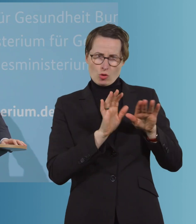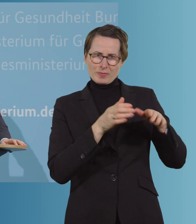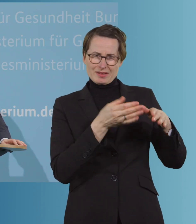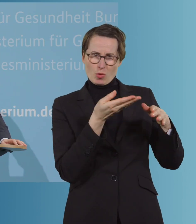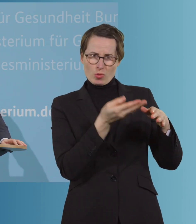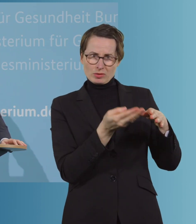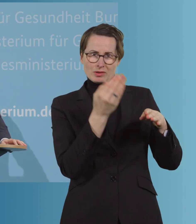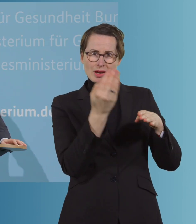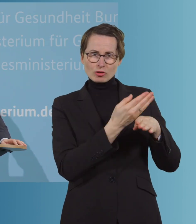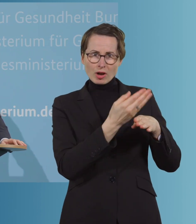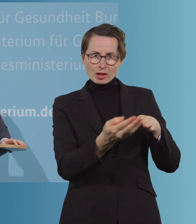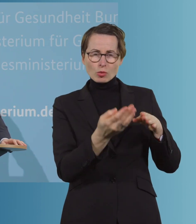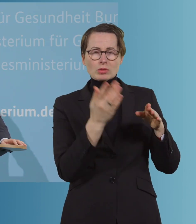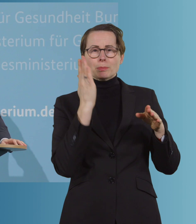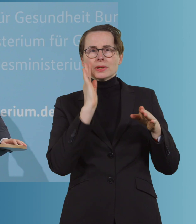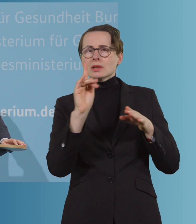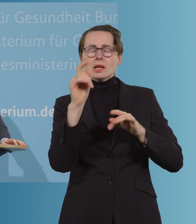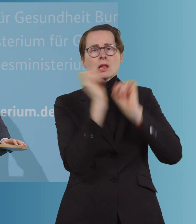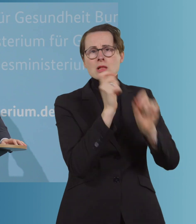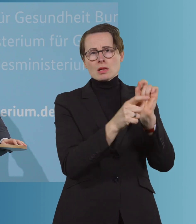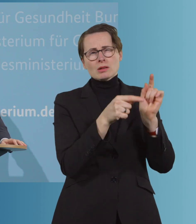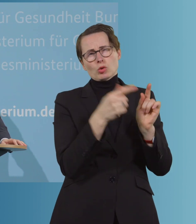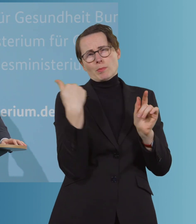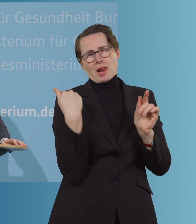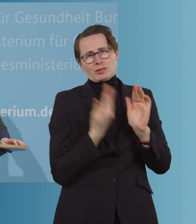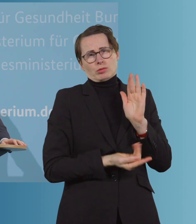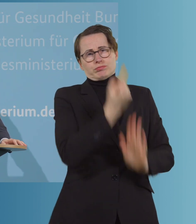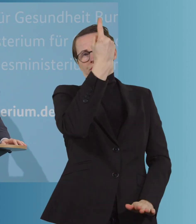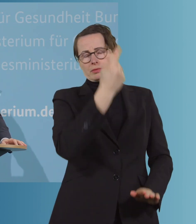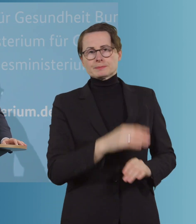Ende nicht auch völlig überlastet sind. Zweite Frage, Lehrer? Ach so, nein.